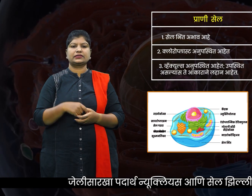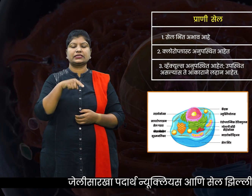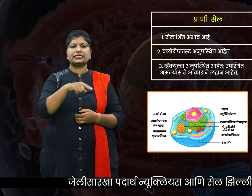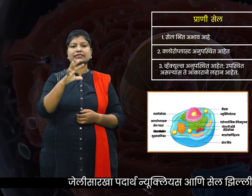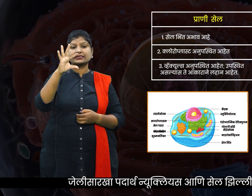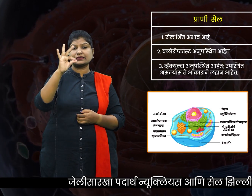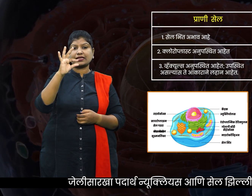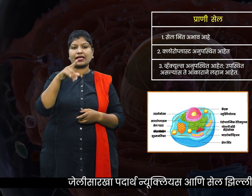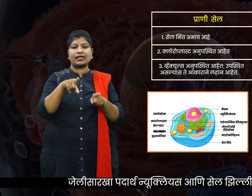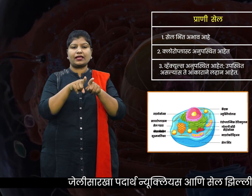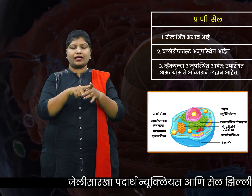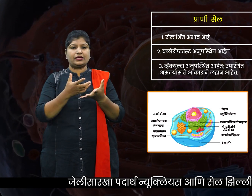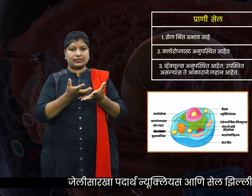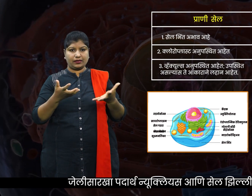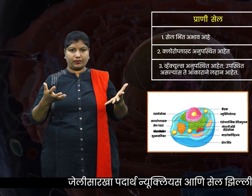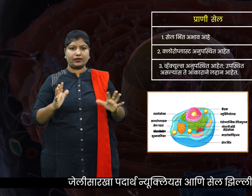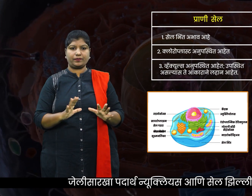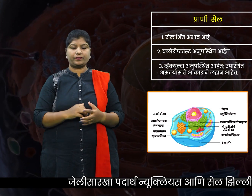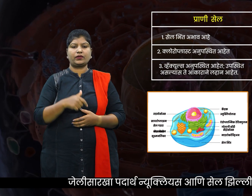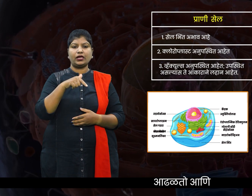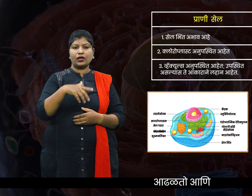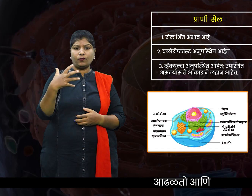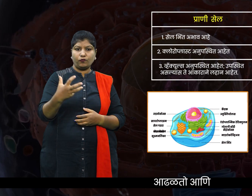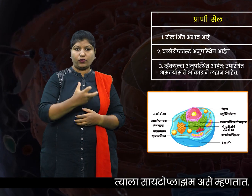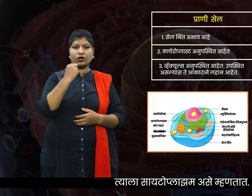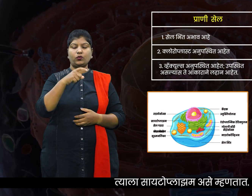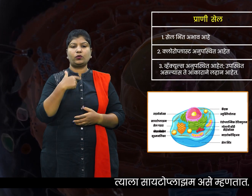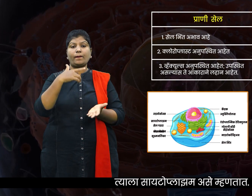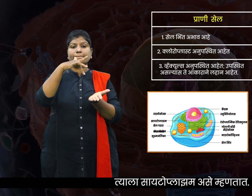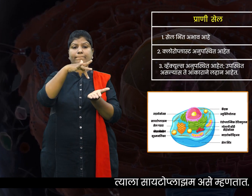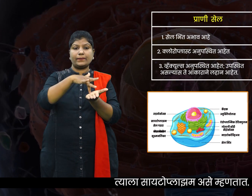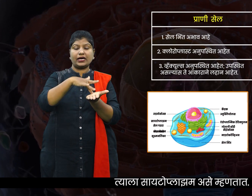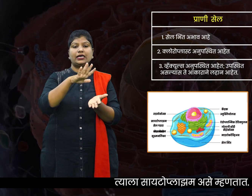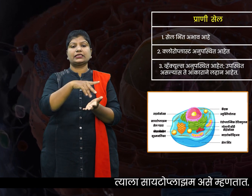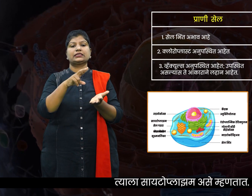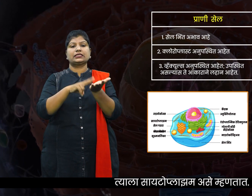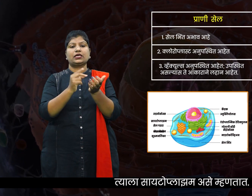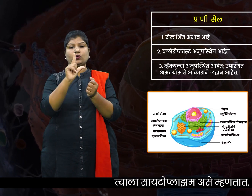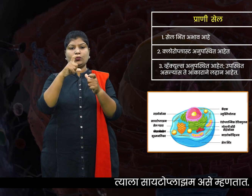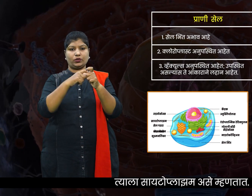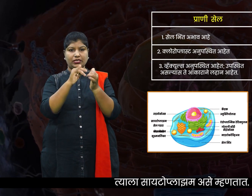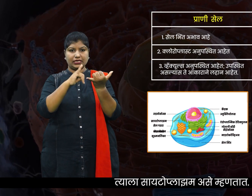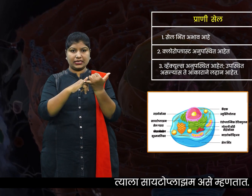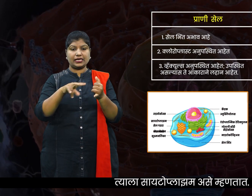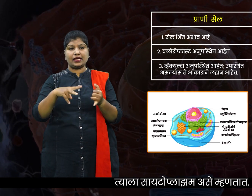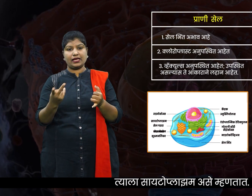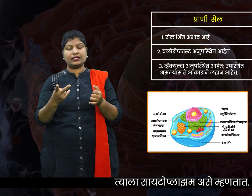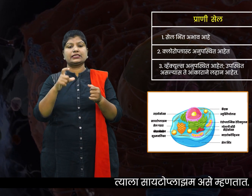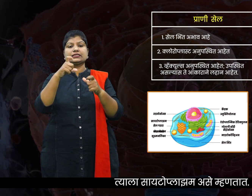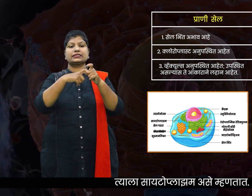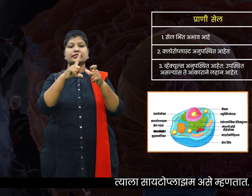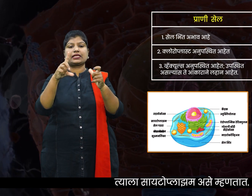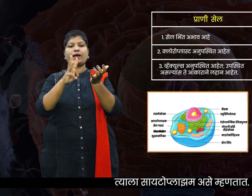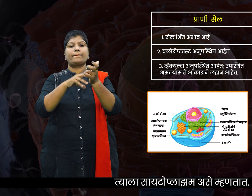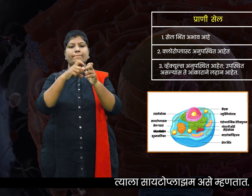जेलीसारखा पदार्थ न्यूक्लियस आणि सेल झिल्ली यांच्यामध्ये आढळतो आणि त्याला सायटोप्लाझ्म असे म्हणतात.